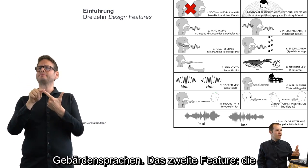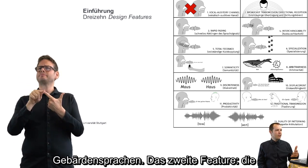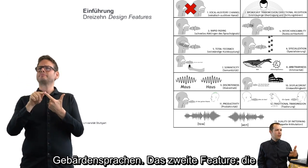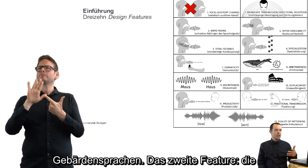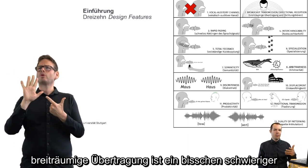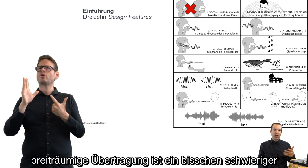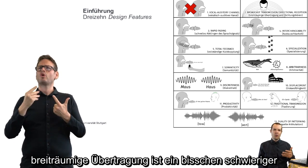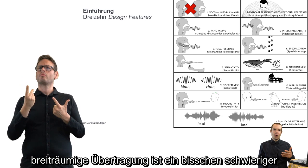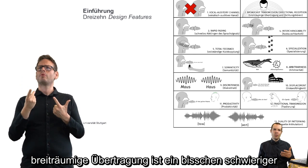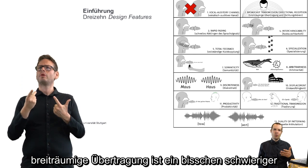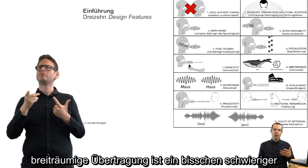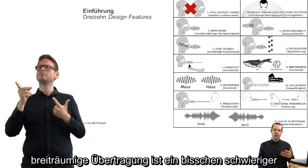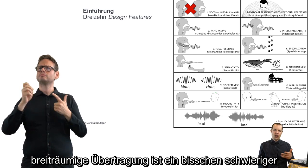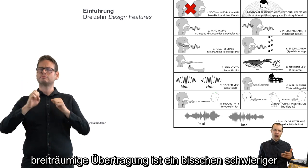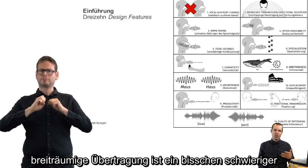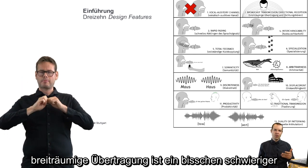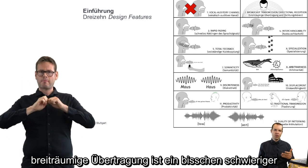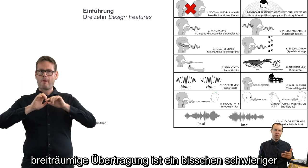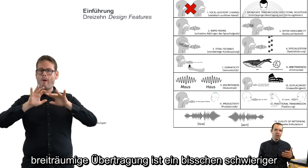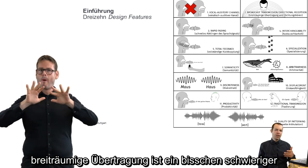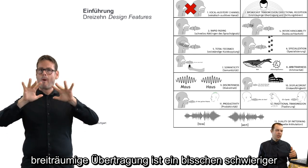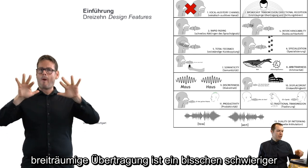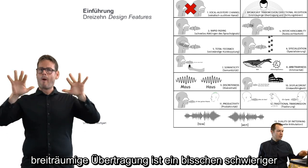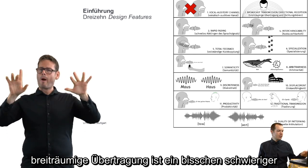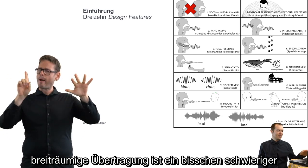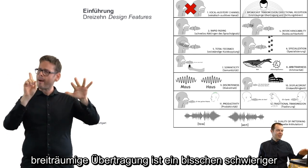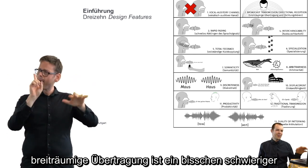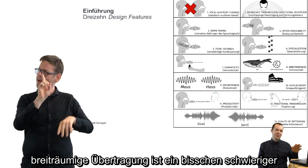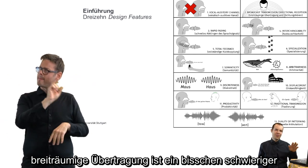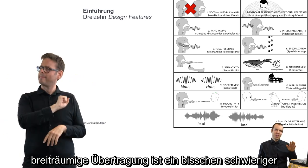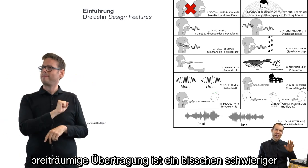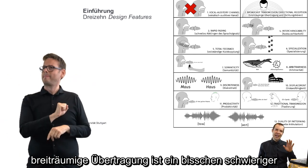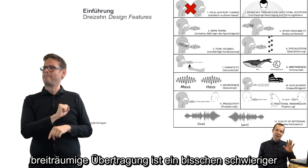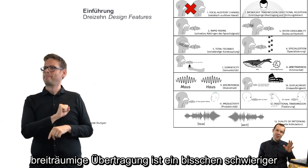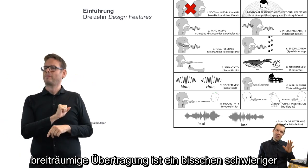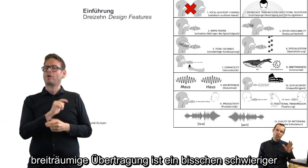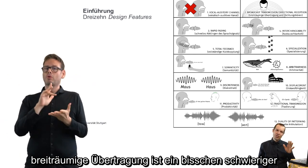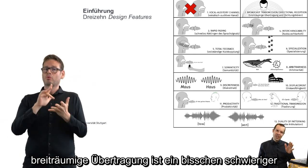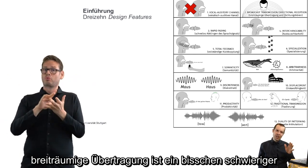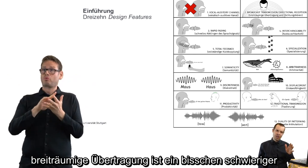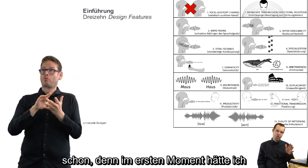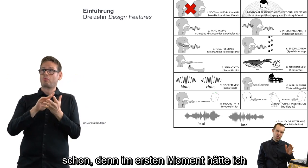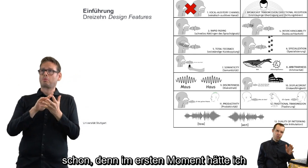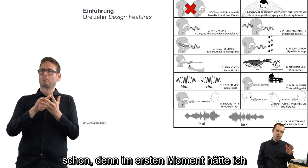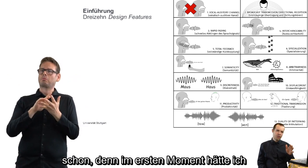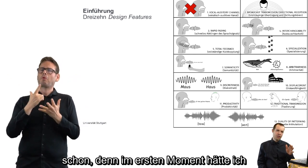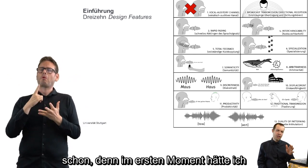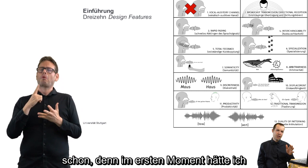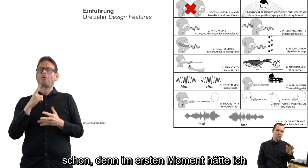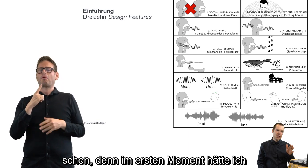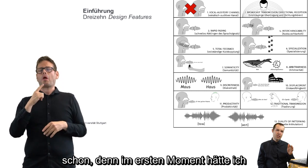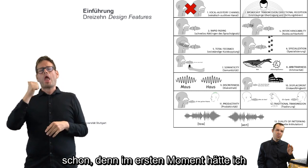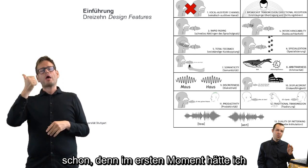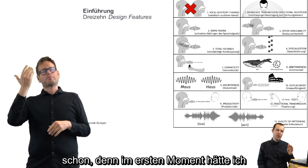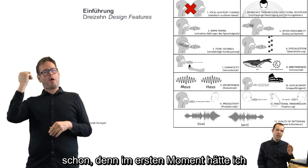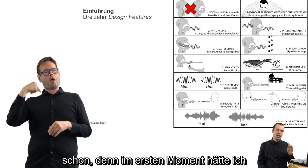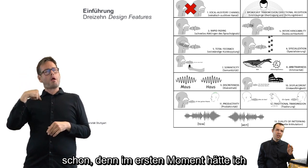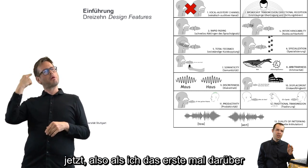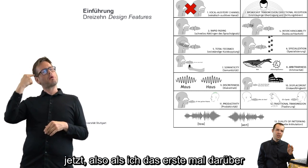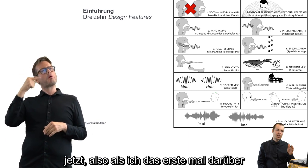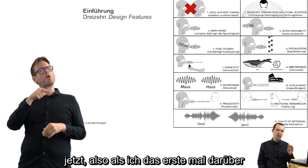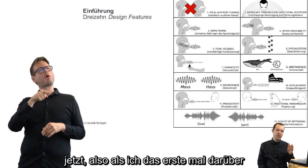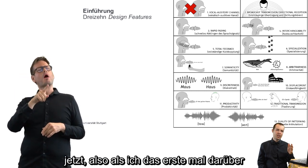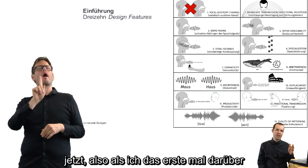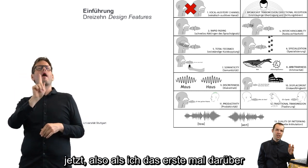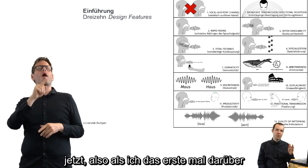Das zweite Feature, die breiträumige Übertragung, ist ein bisschen schwieriger schon, denn im ersten Moment hätte